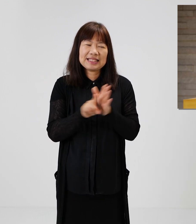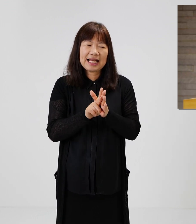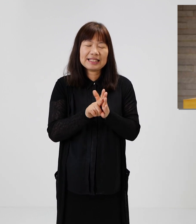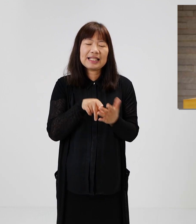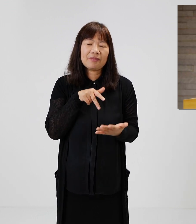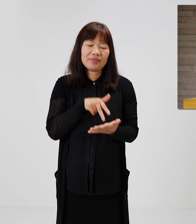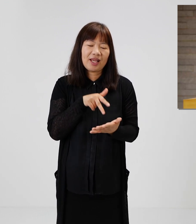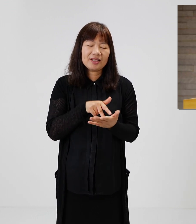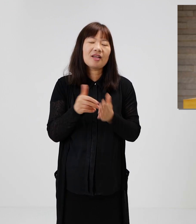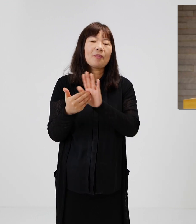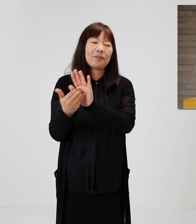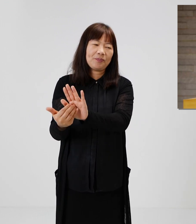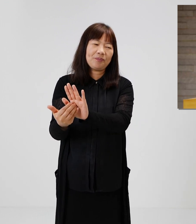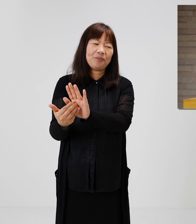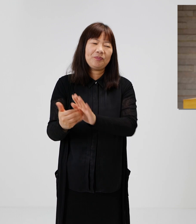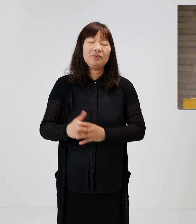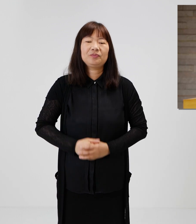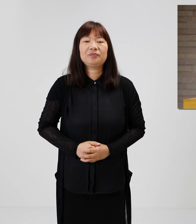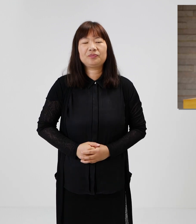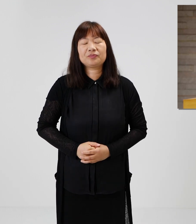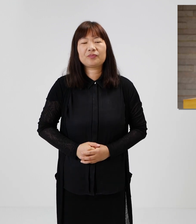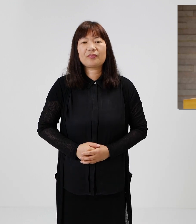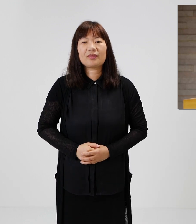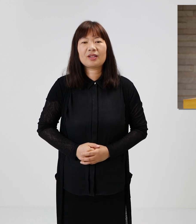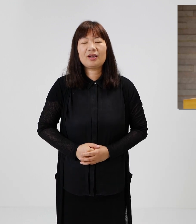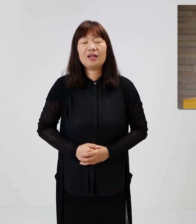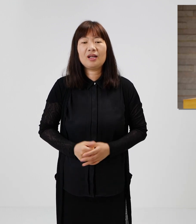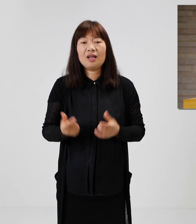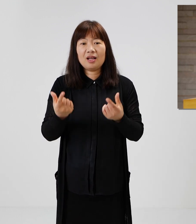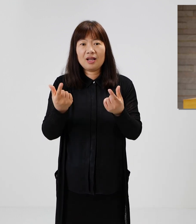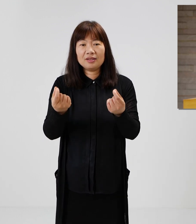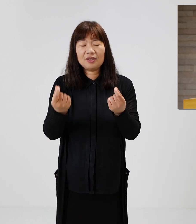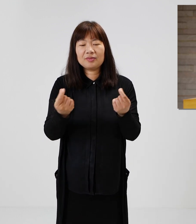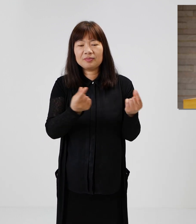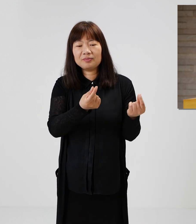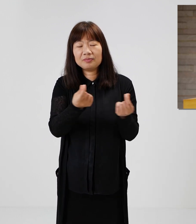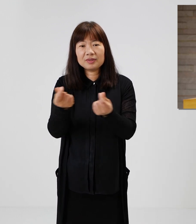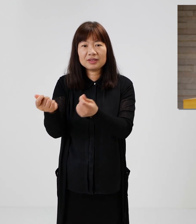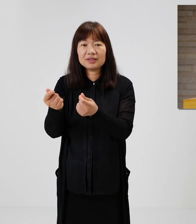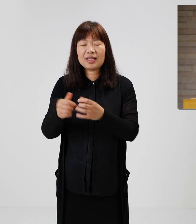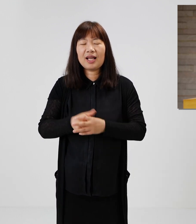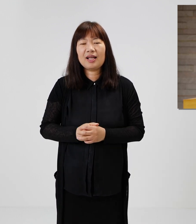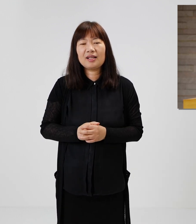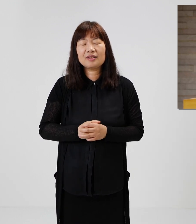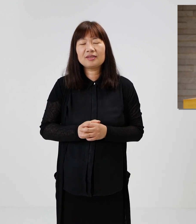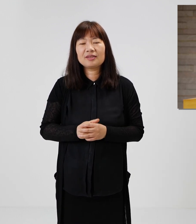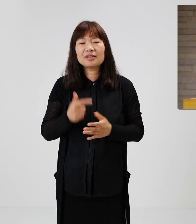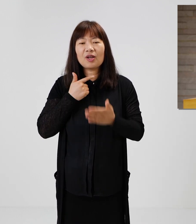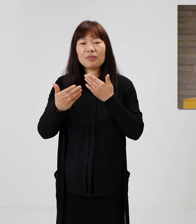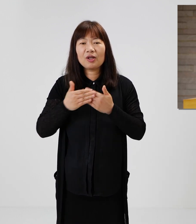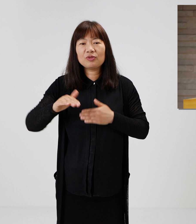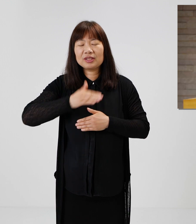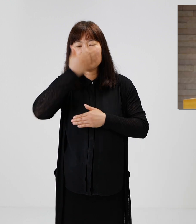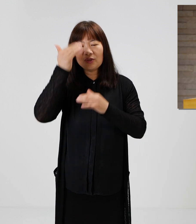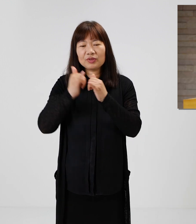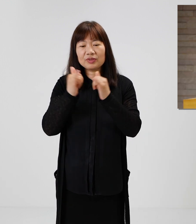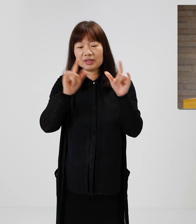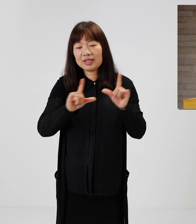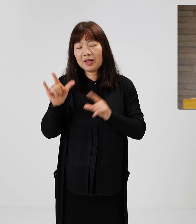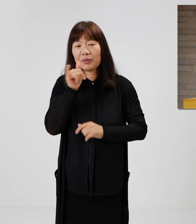거절이에요. 여러분, 이런 비슷한 경우들이 우리 청년들이